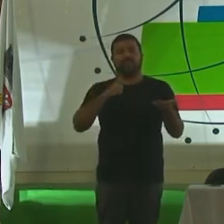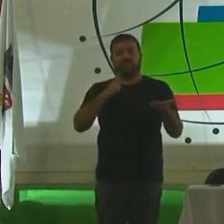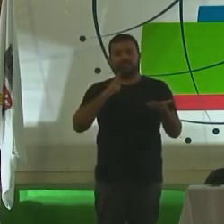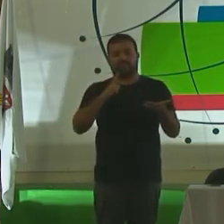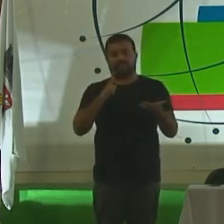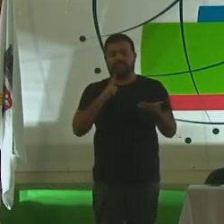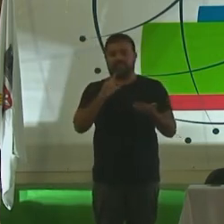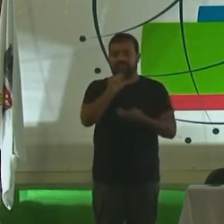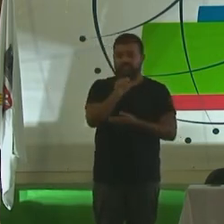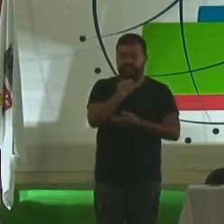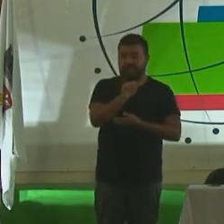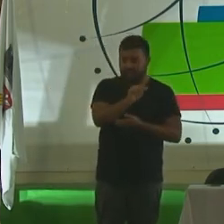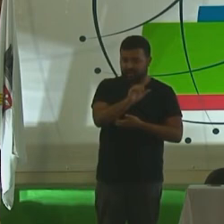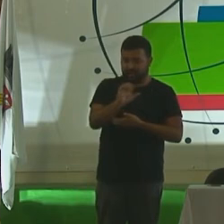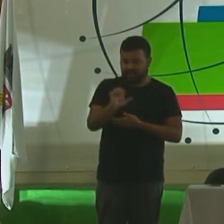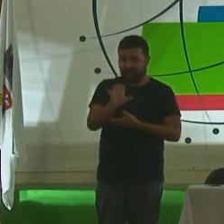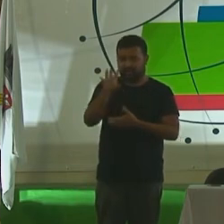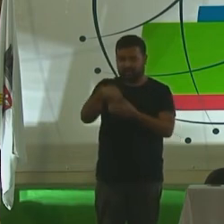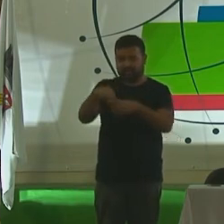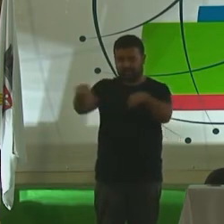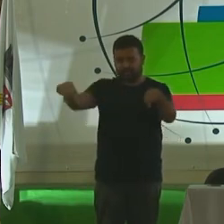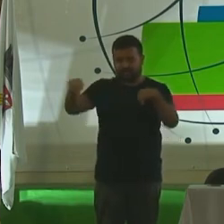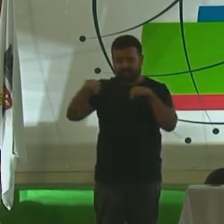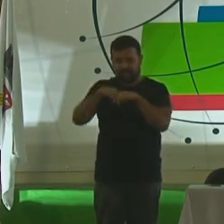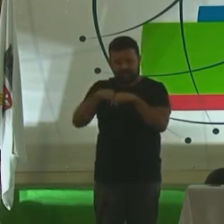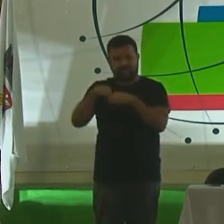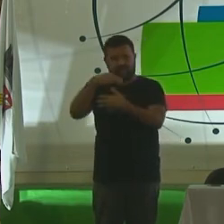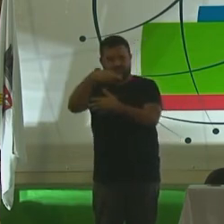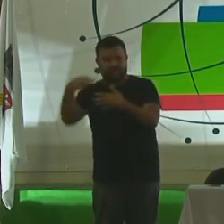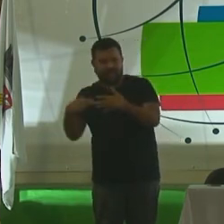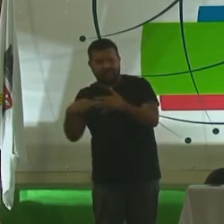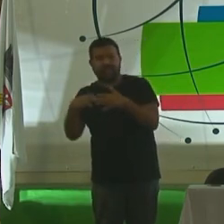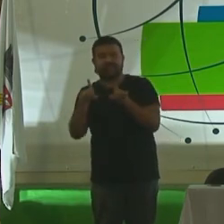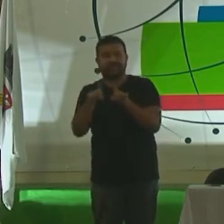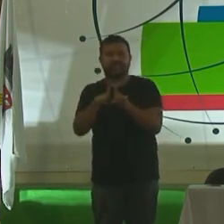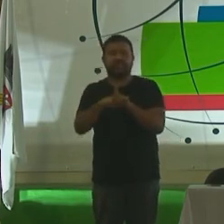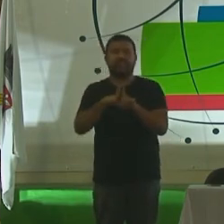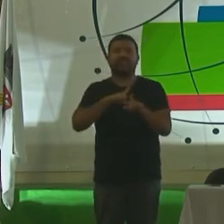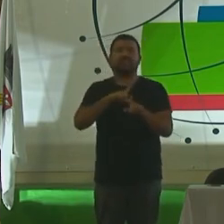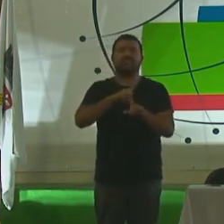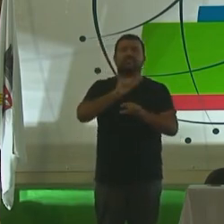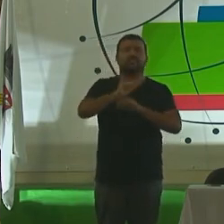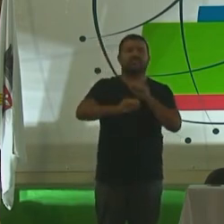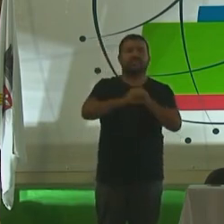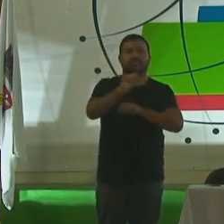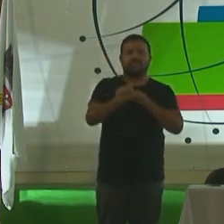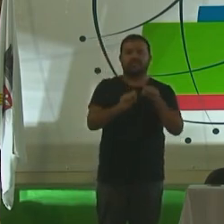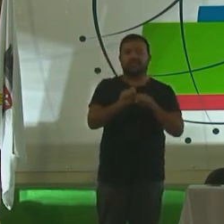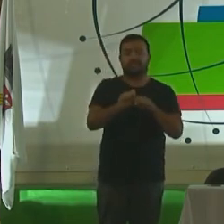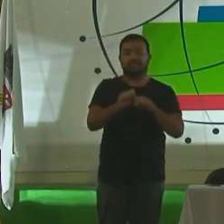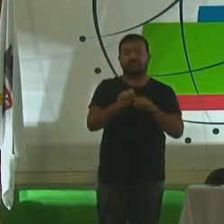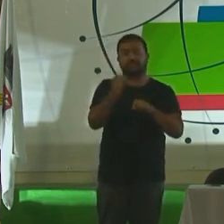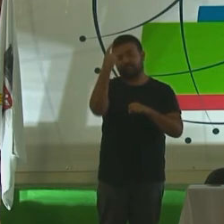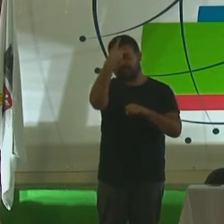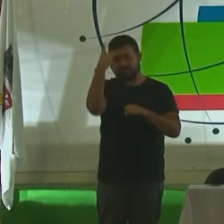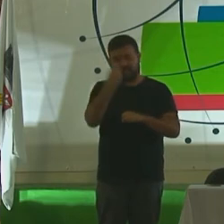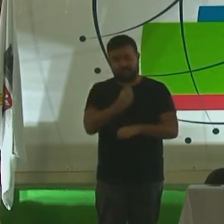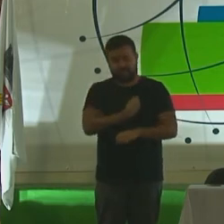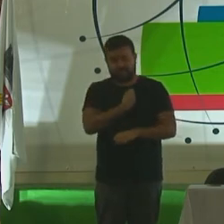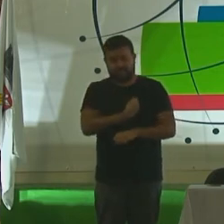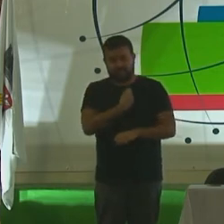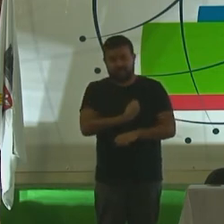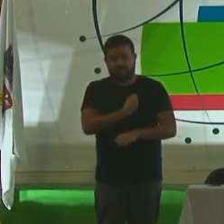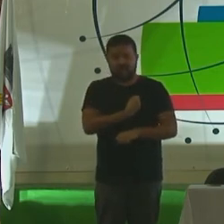atendimento que ocorre nesse espaço, né, no núcleo, nós temos também os membros do NAP articulando com